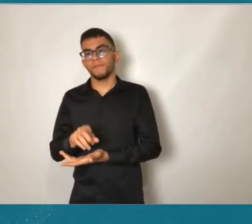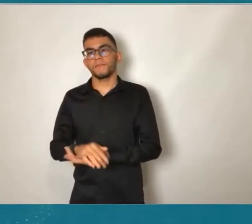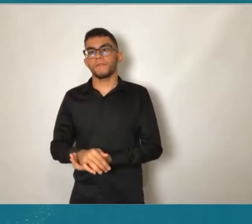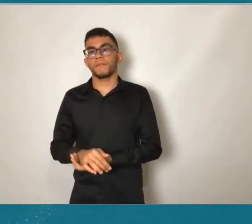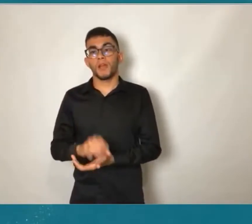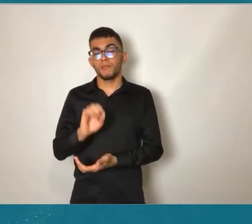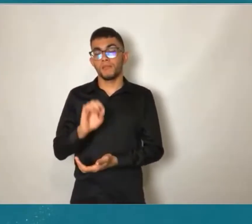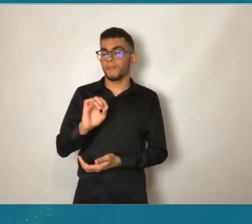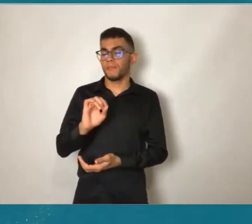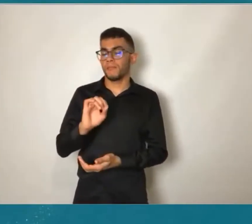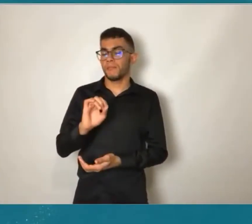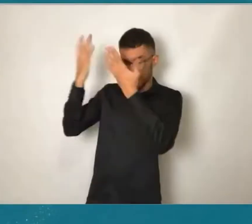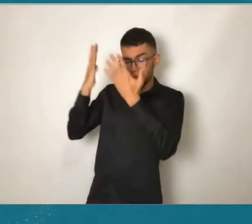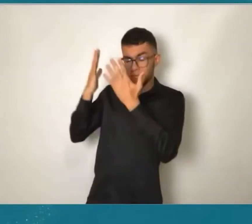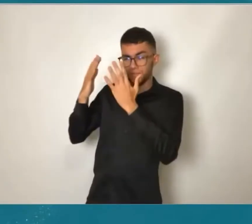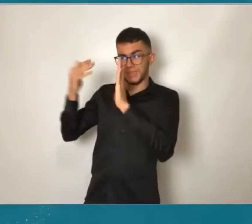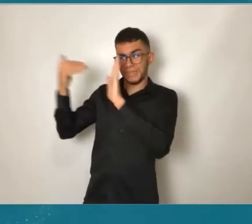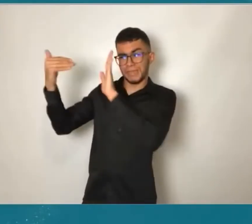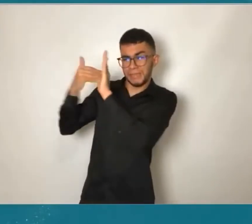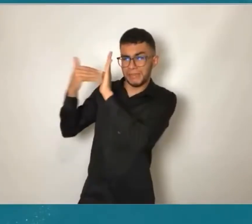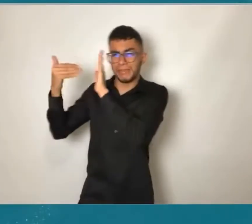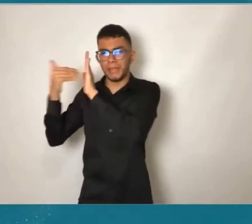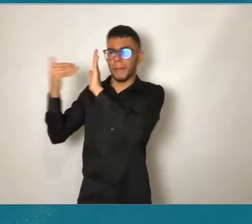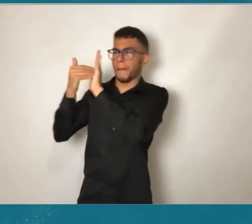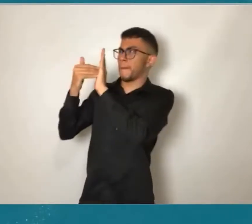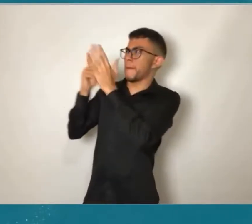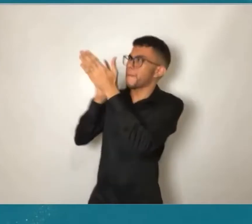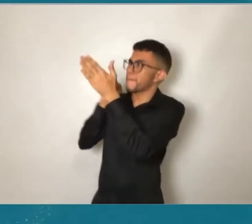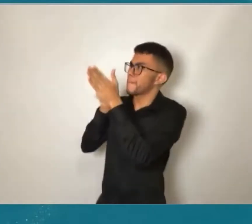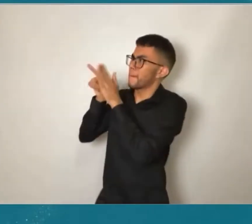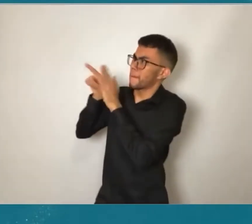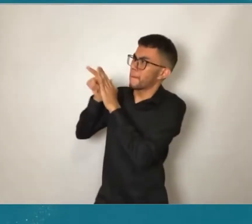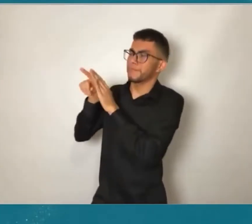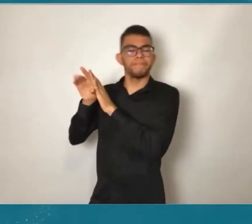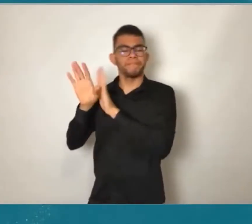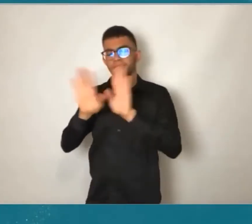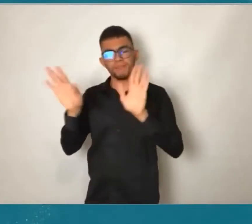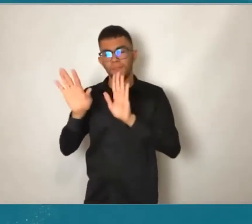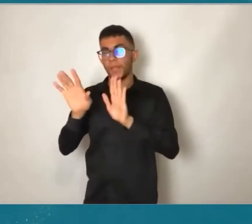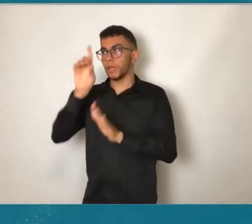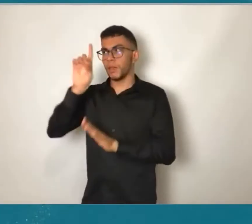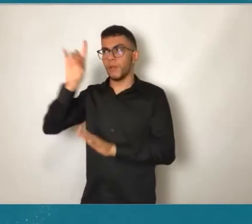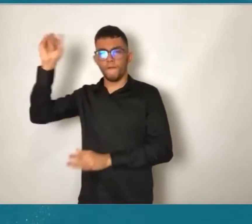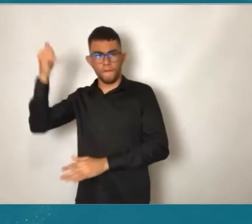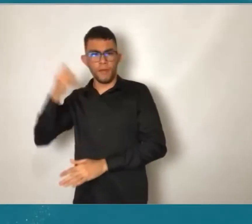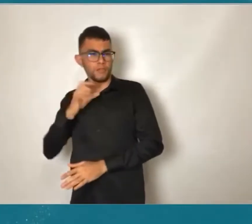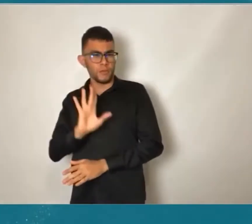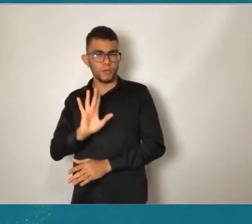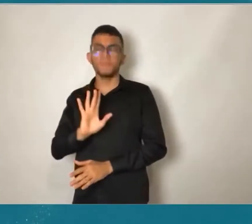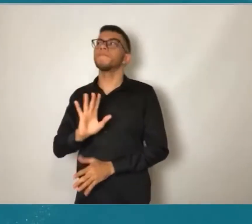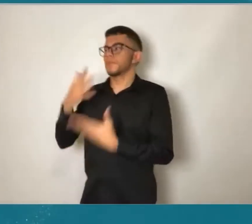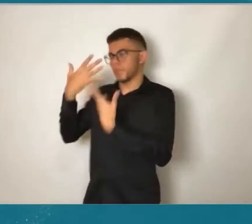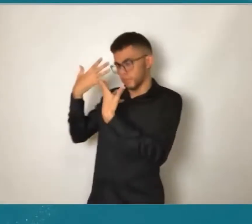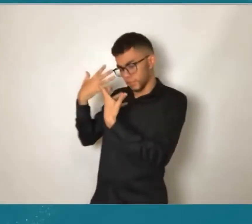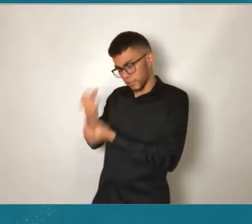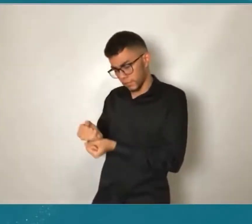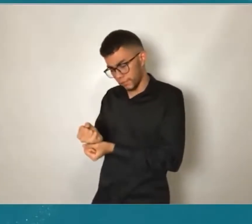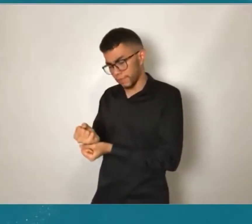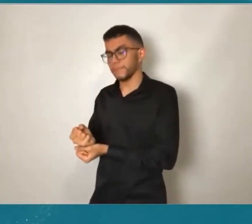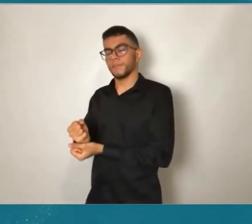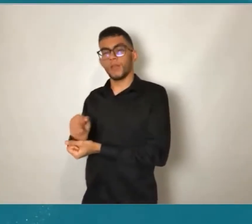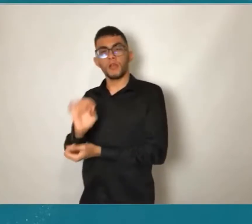que conceberás e darás à luz um filho, a quem chamarás pelo nome de Jesus. Bom, primeiro eu